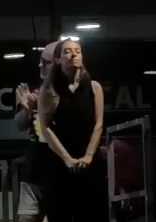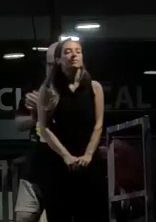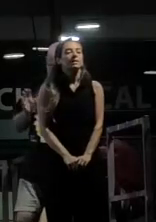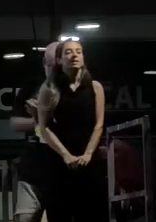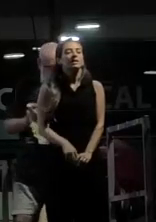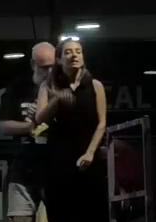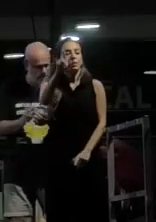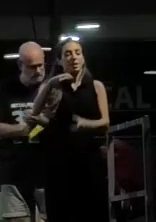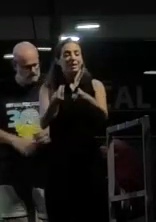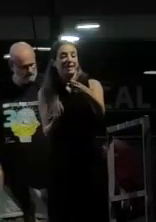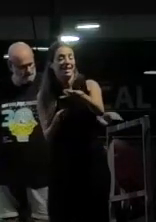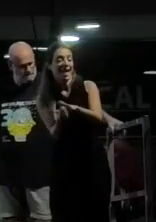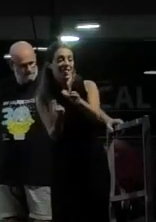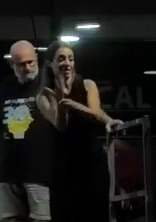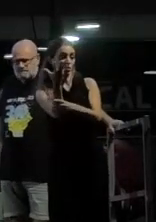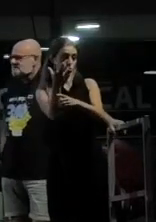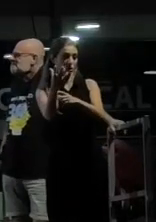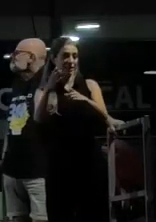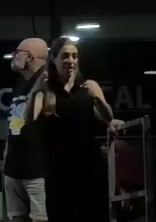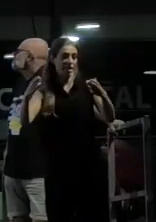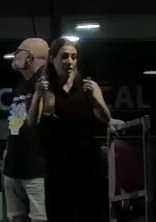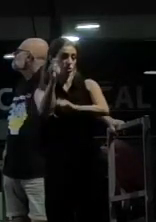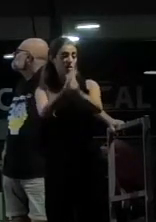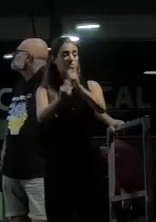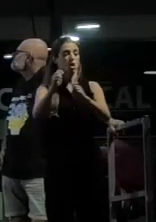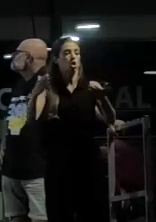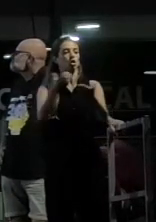I del naixement de Tota l'Andenga.